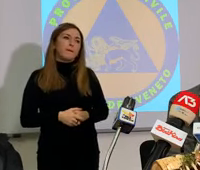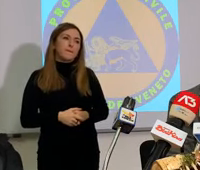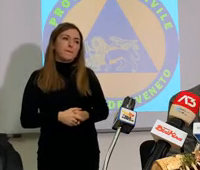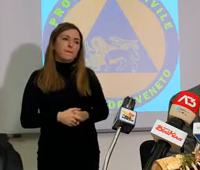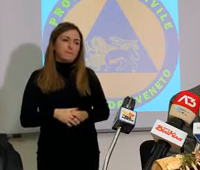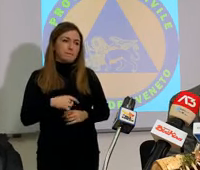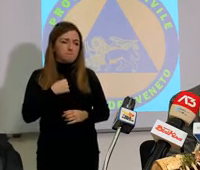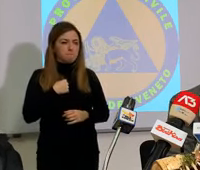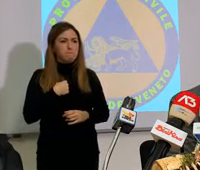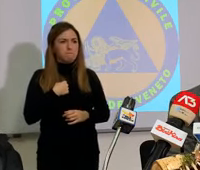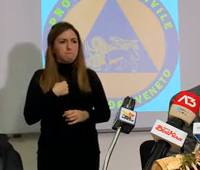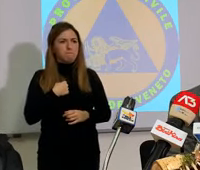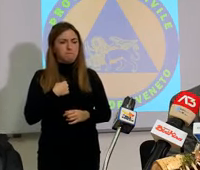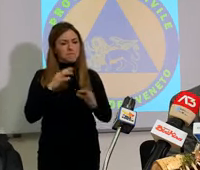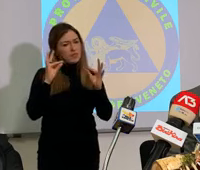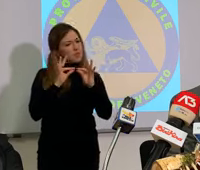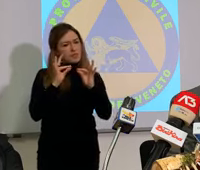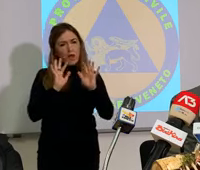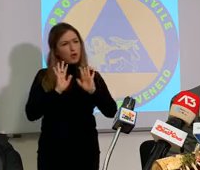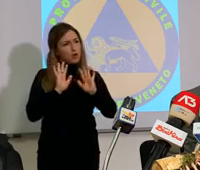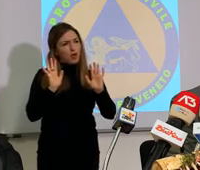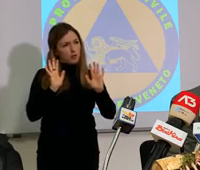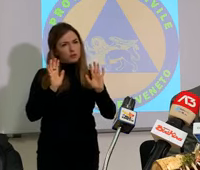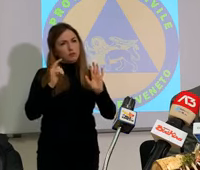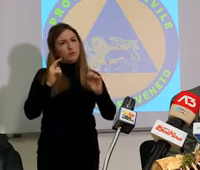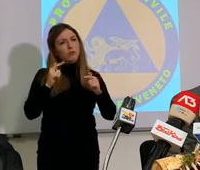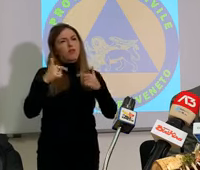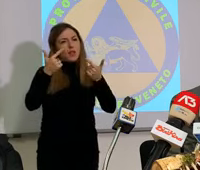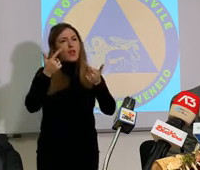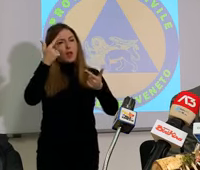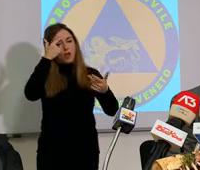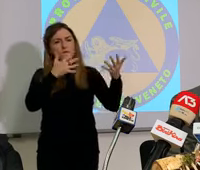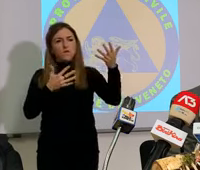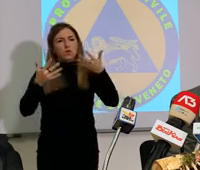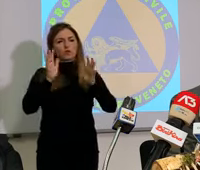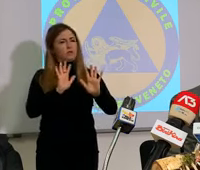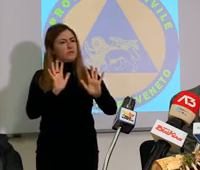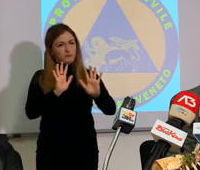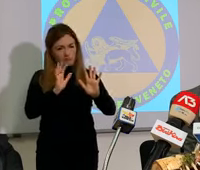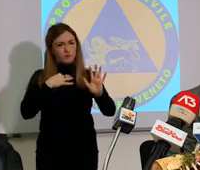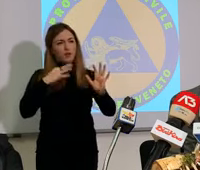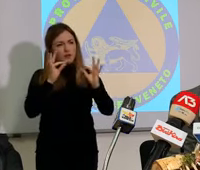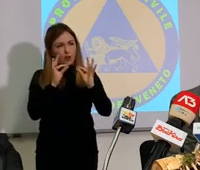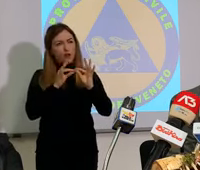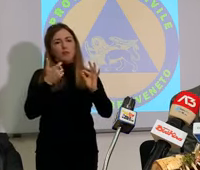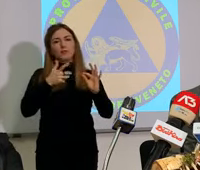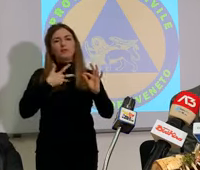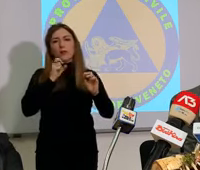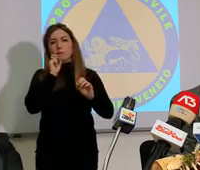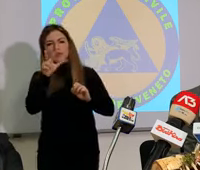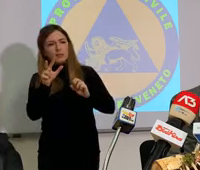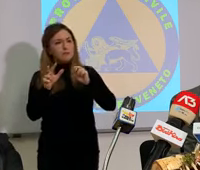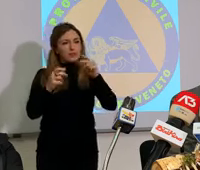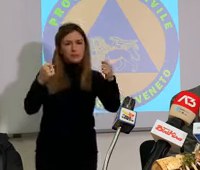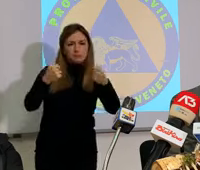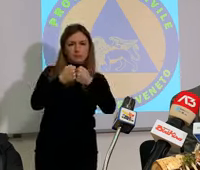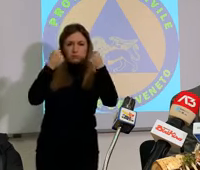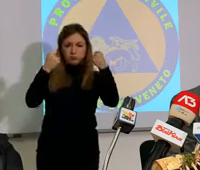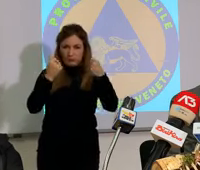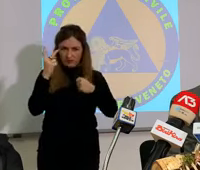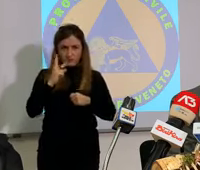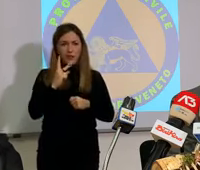l'invito a evitare la confusione di messaggi ce ne sono tanti contrastanti ieri è stato fatto notare